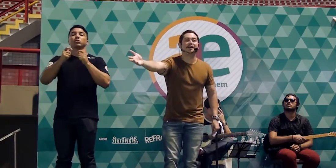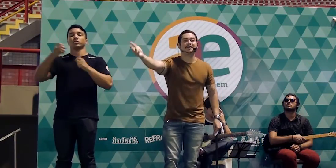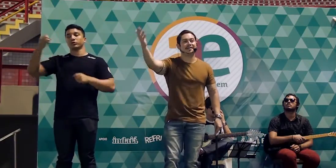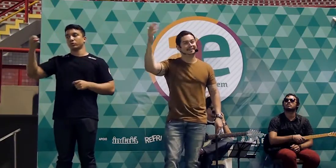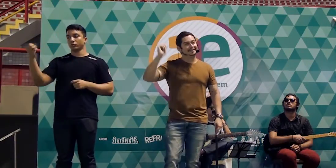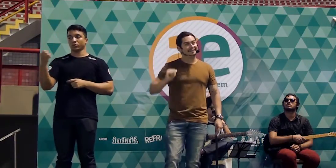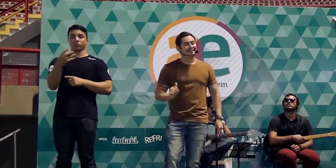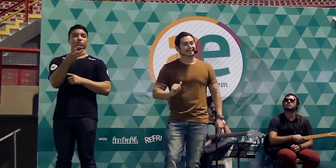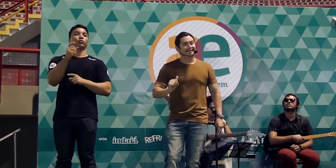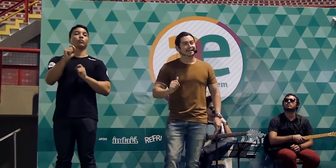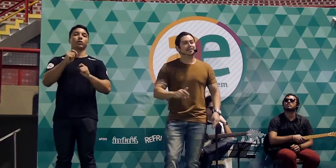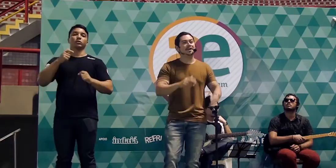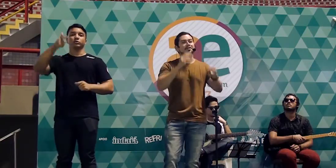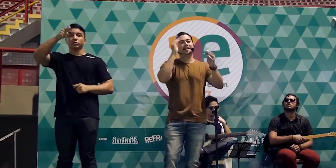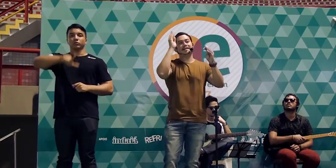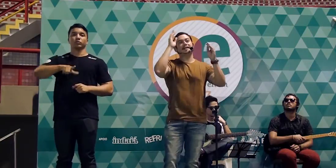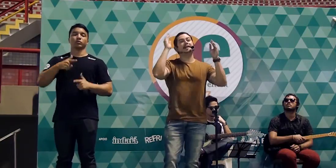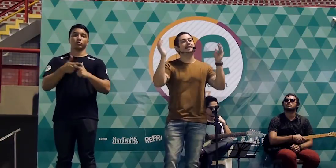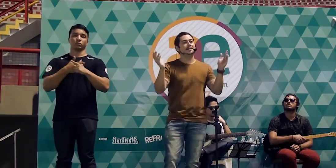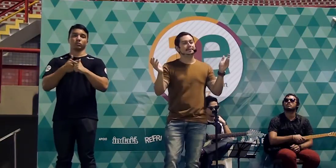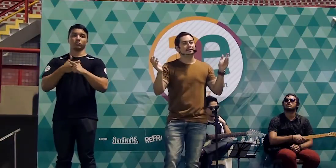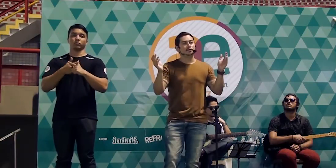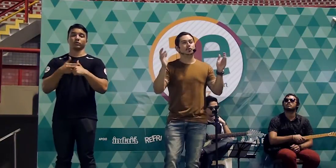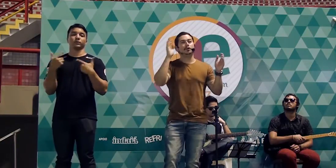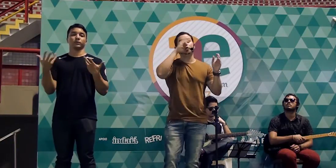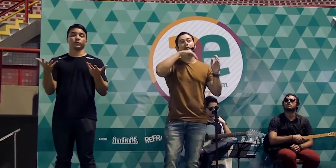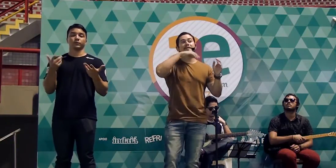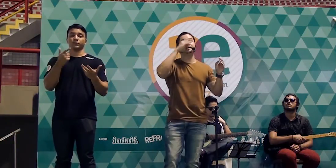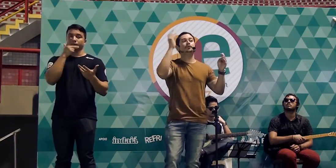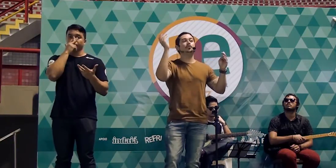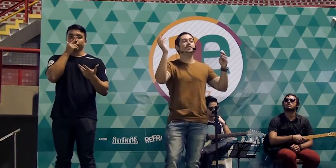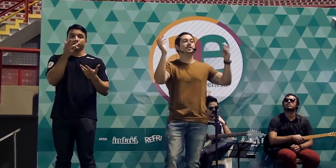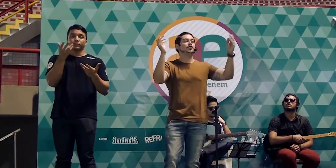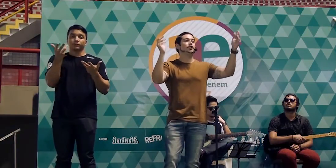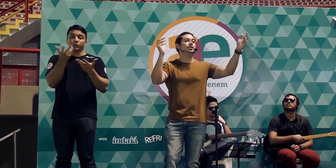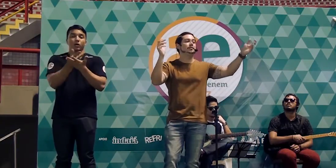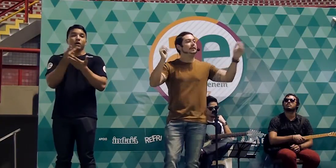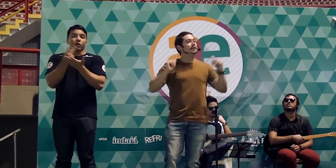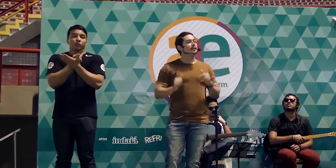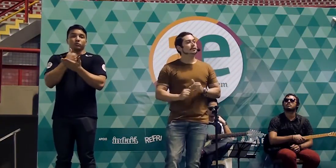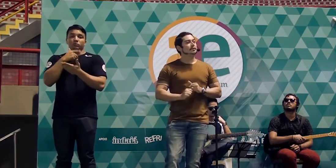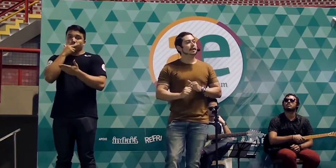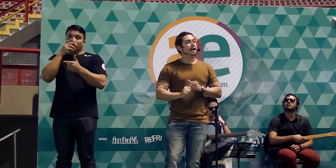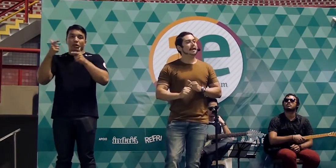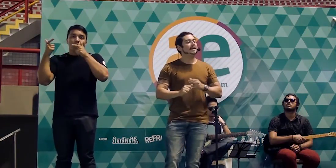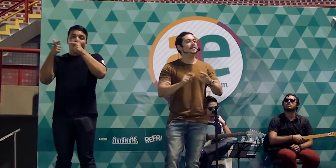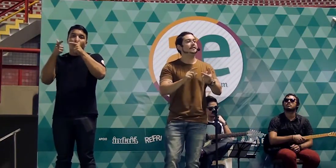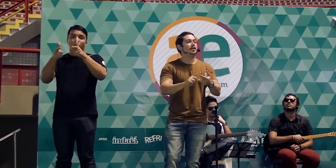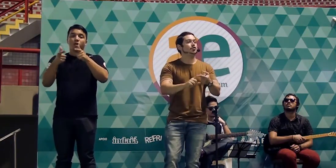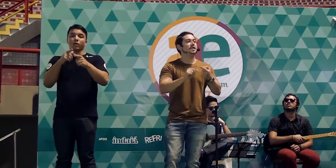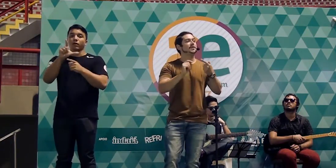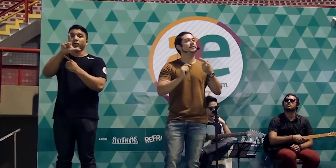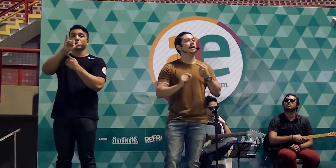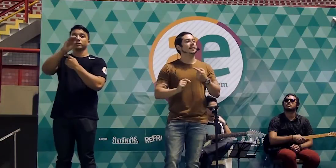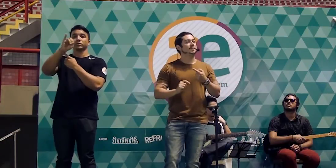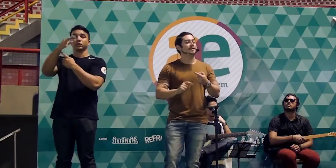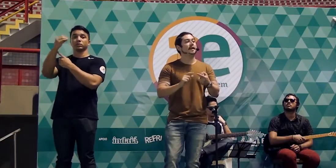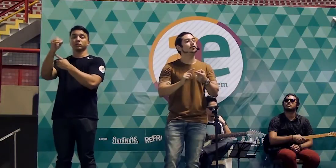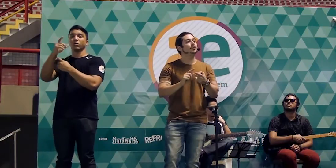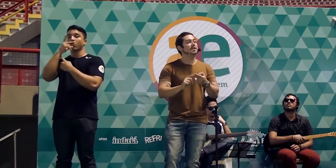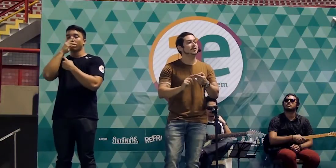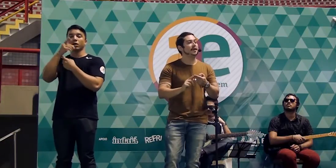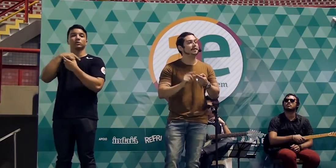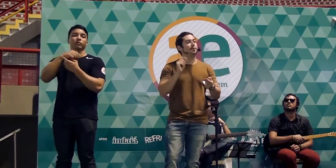nova crise, e diante dessa crise, quando houve as denúncias de licitações